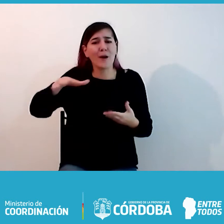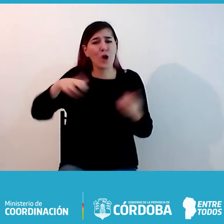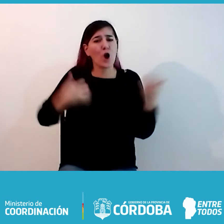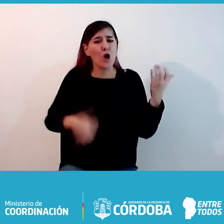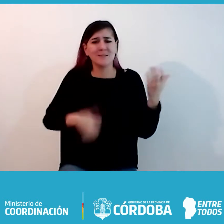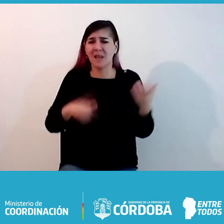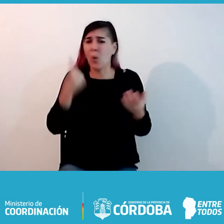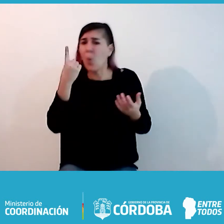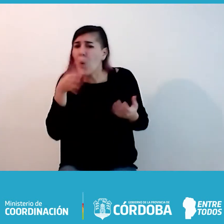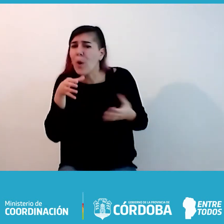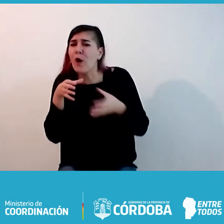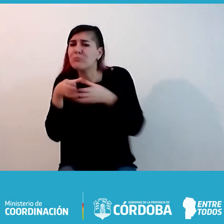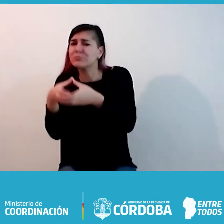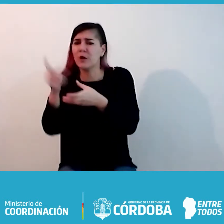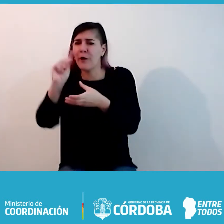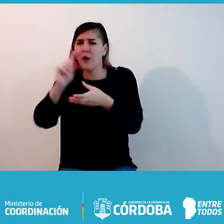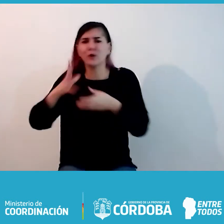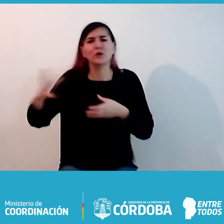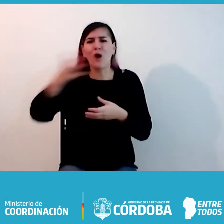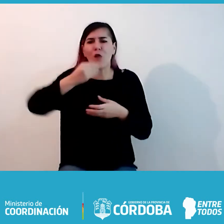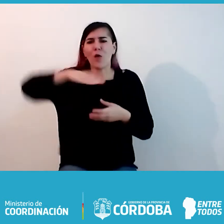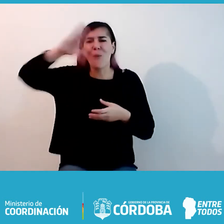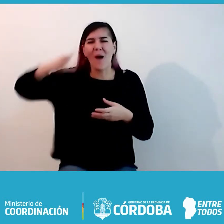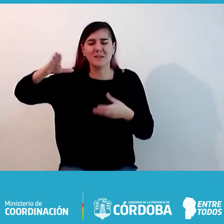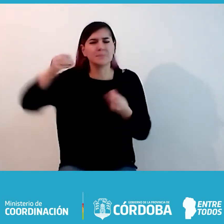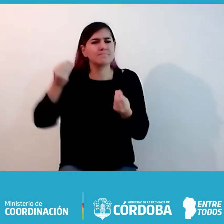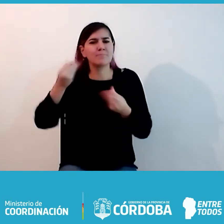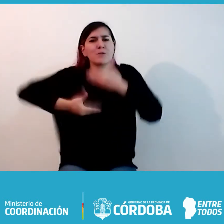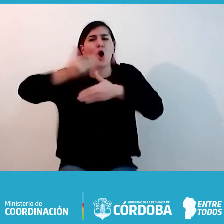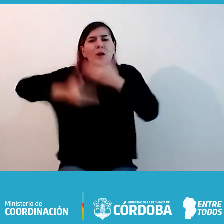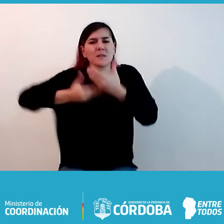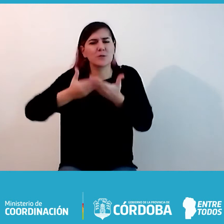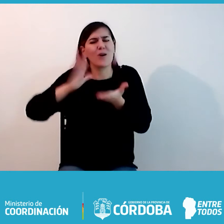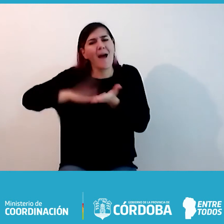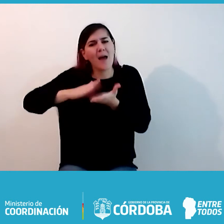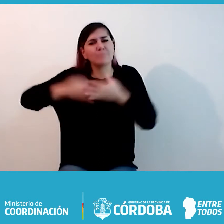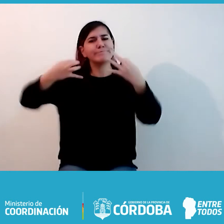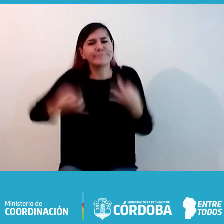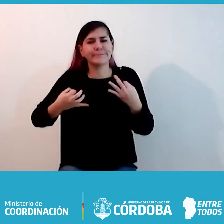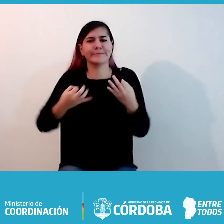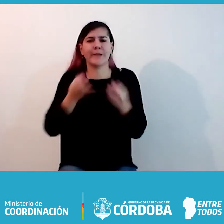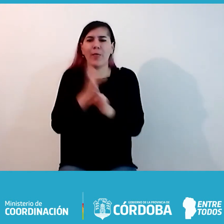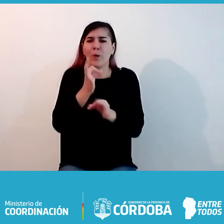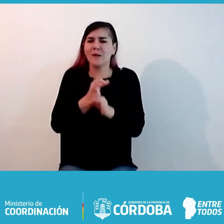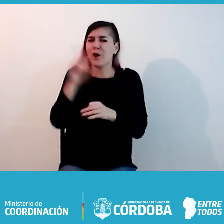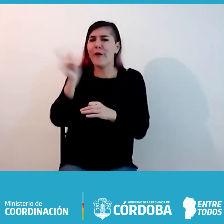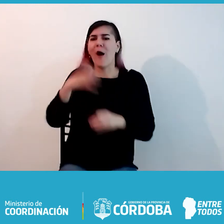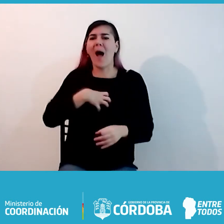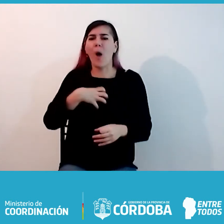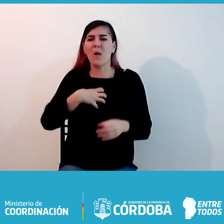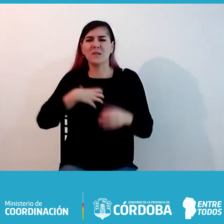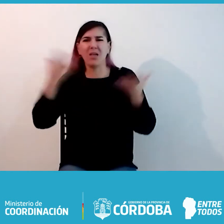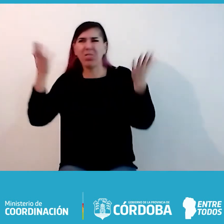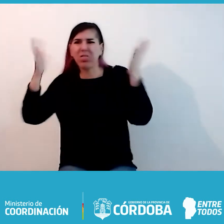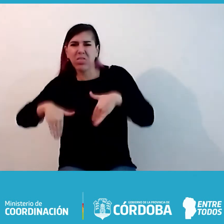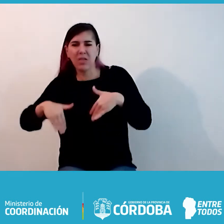en todo el Valle de Punilla. Progreso es garantizar educación de calidad a toda la población y no que las aulas se caigan a pedazos.